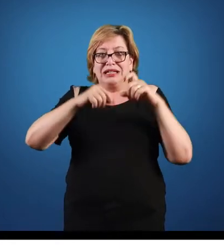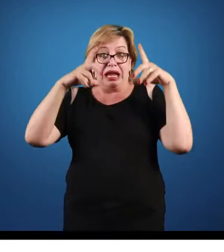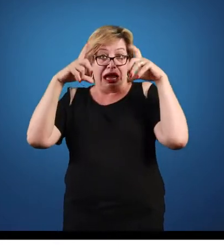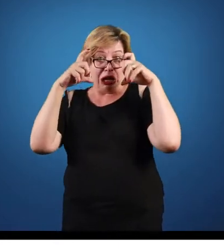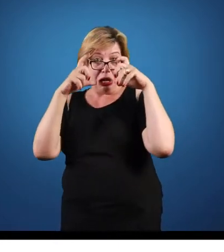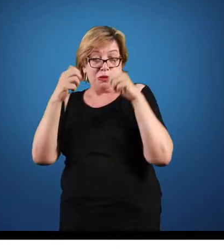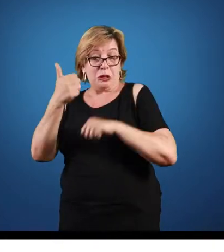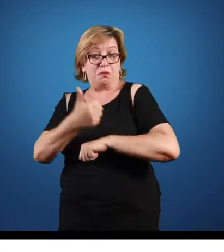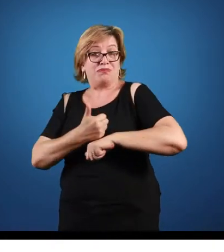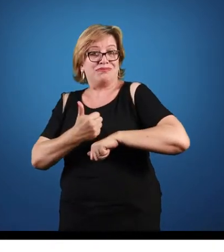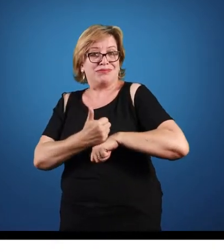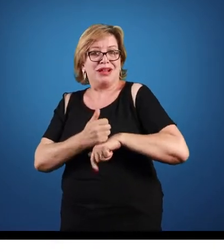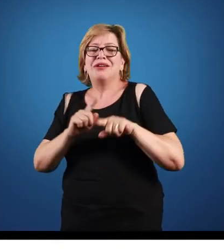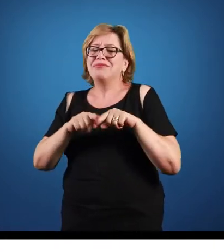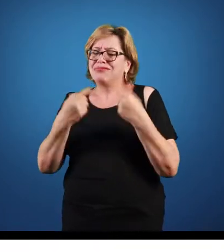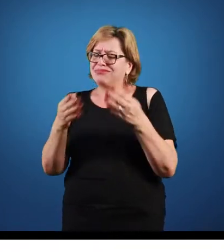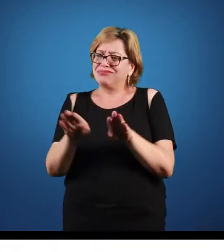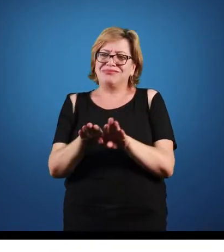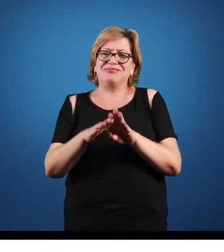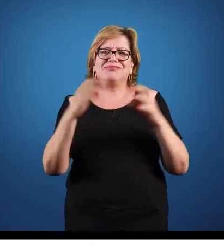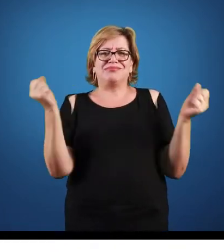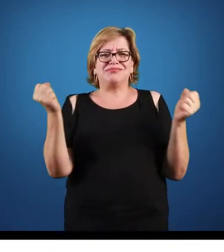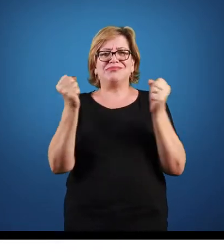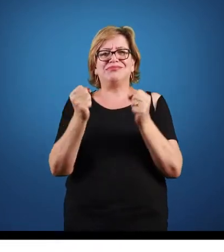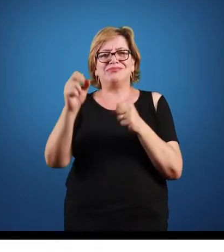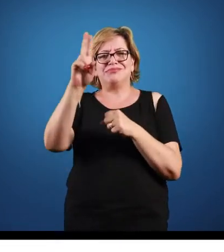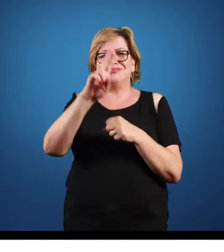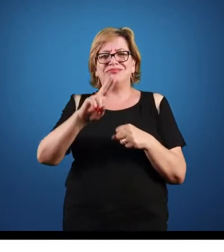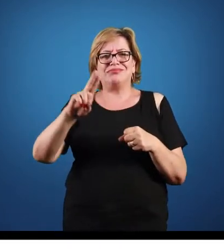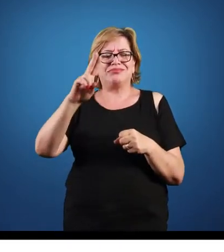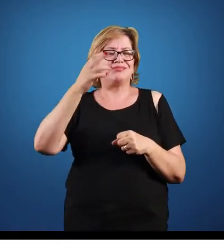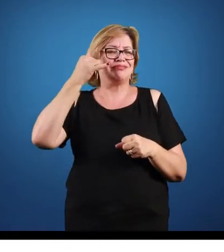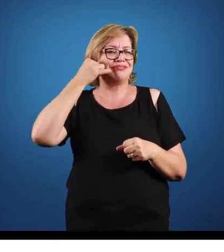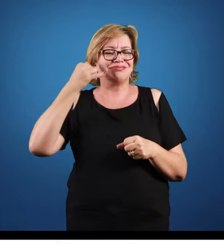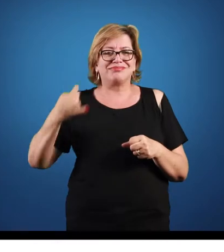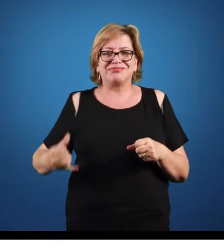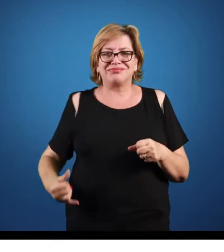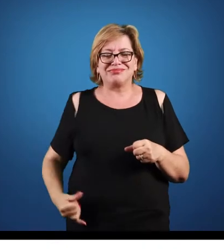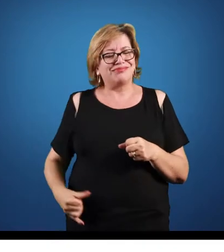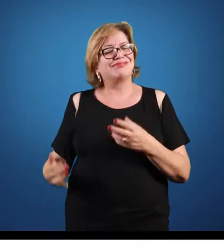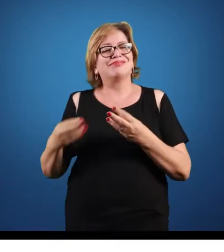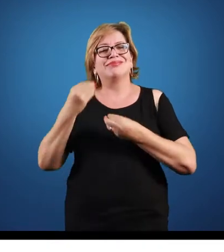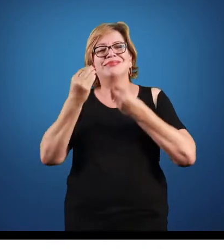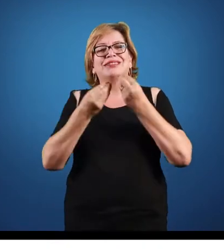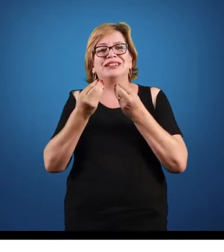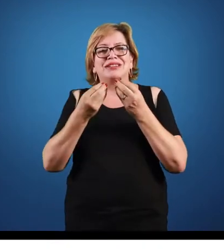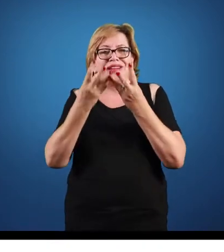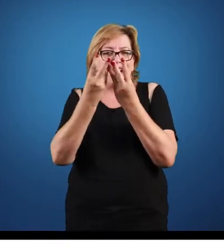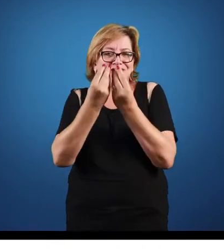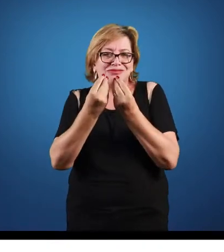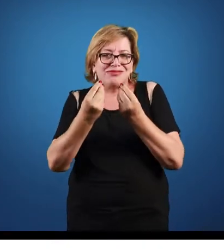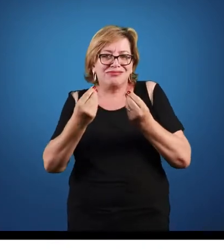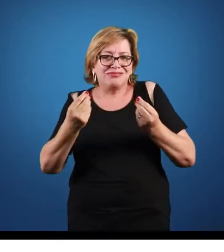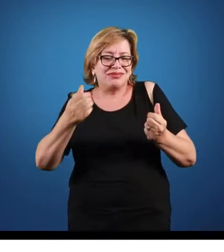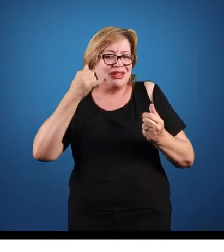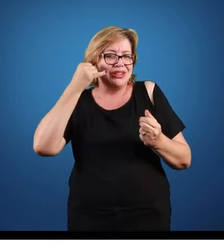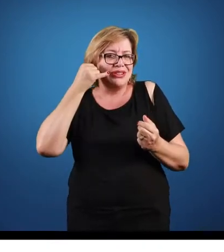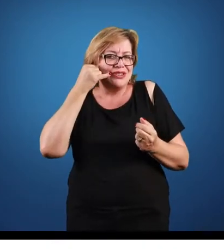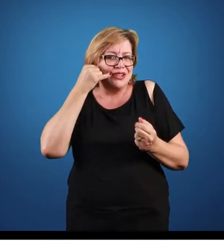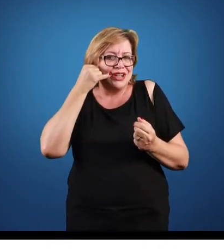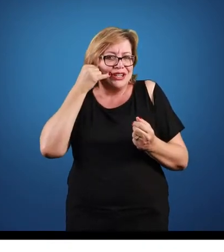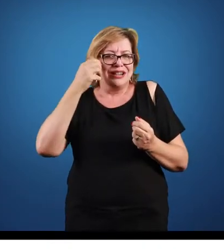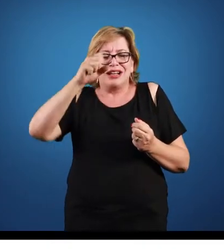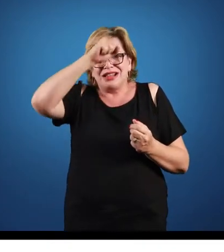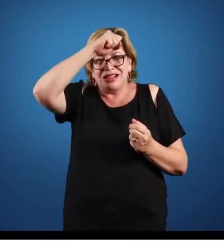poderia fazer isso com o celular também né sem problema nenhum e é o mesmo às vezes a mesma qualidade um celular mais novo que nem se aqui da